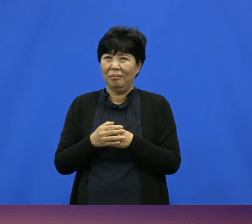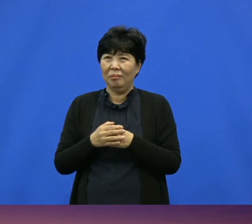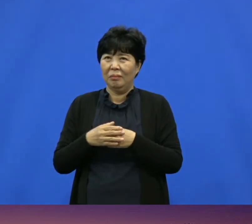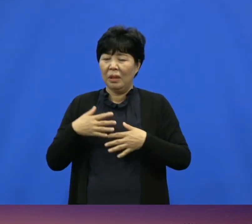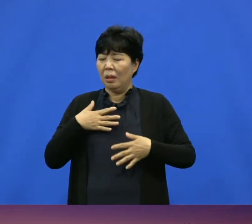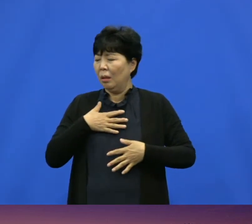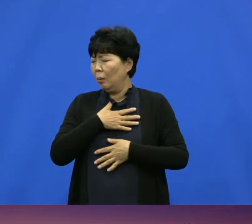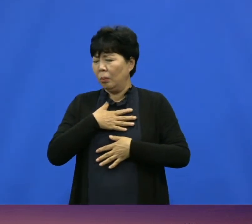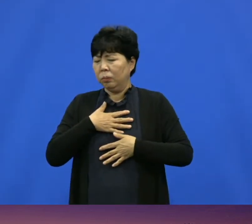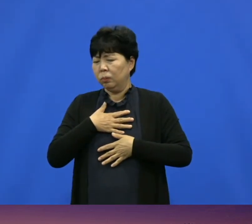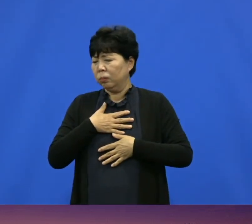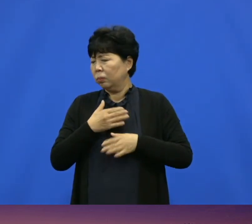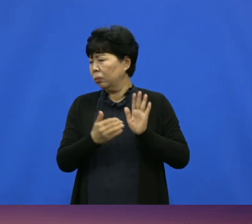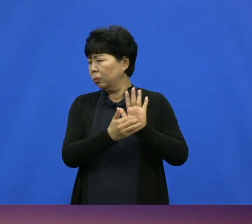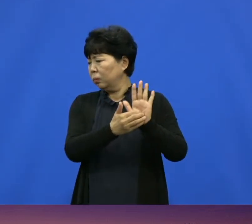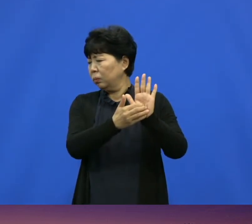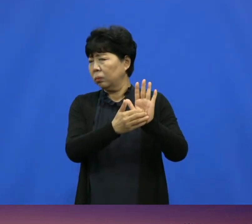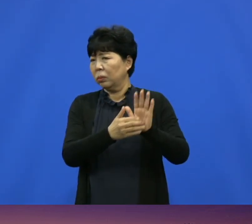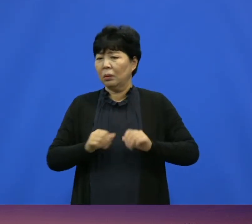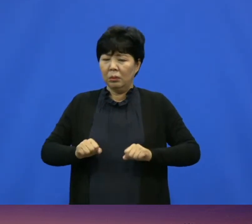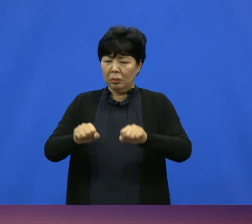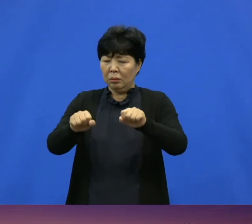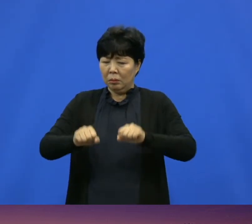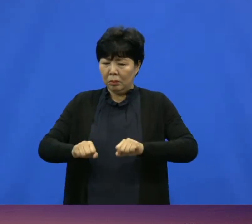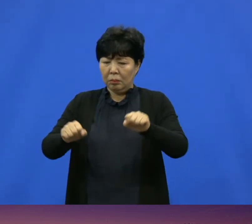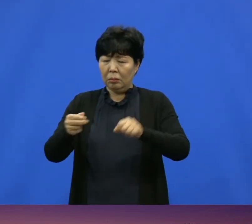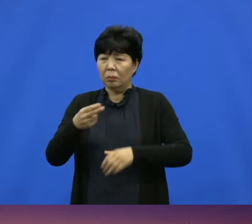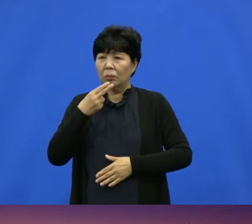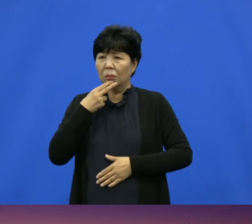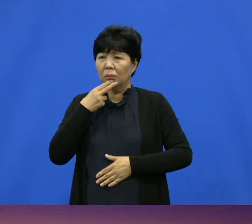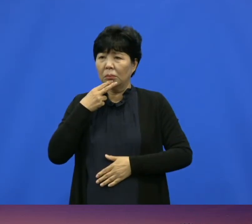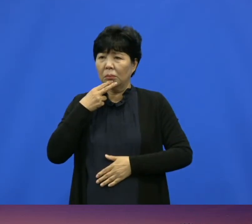목욕도 안 하고 그냥 청소도 안 하고 그냥 방에